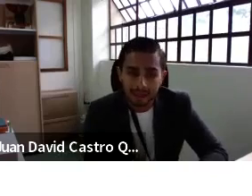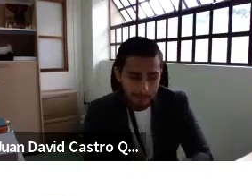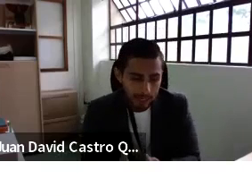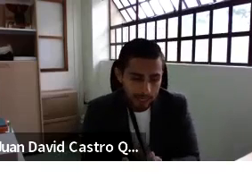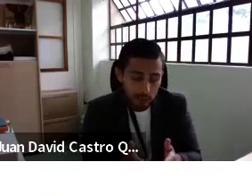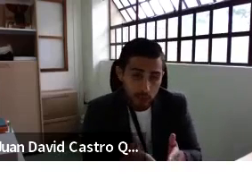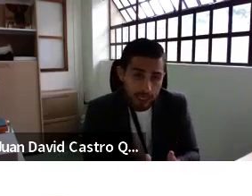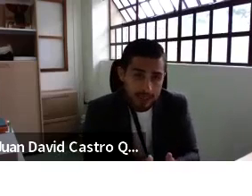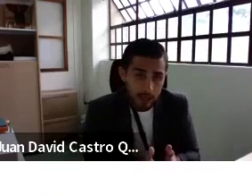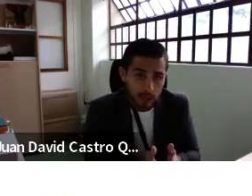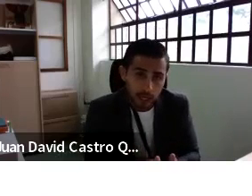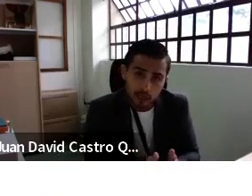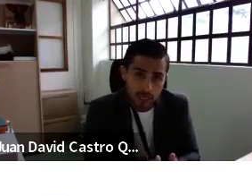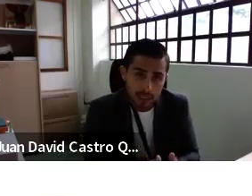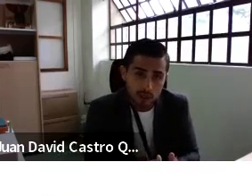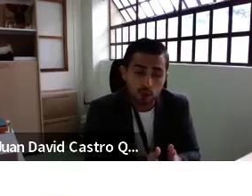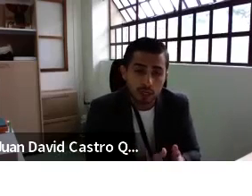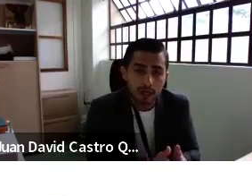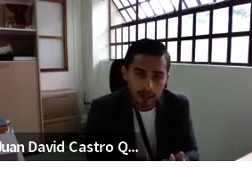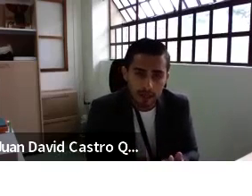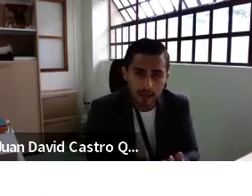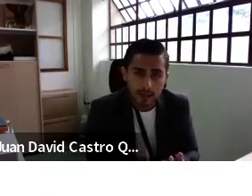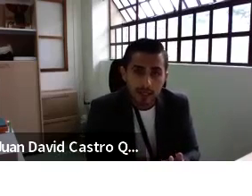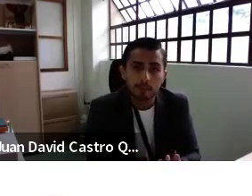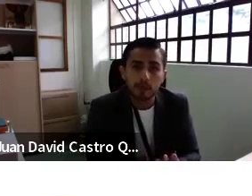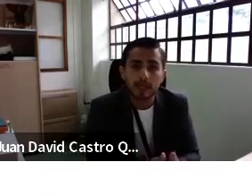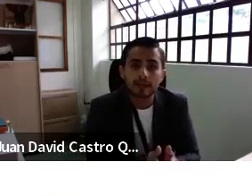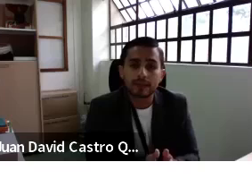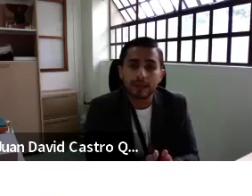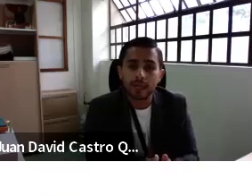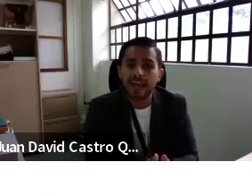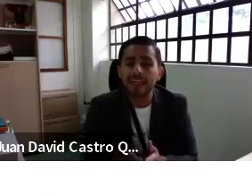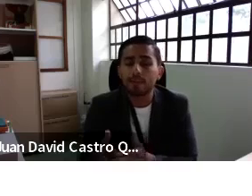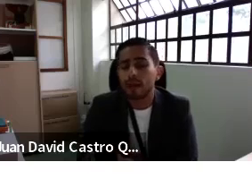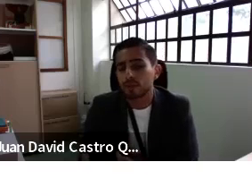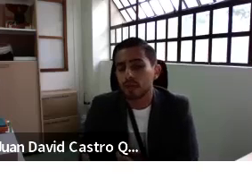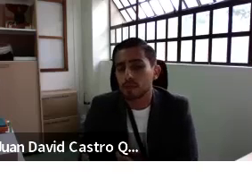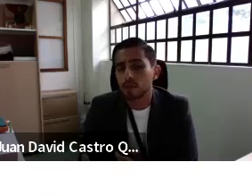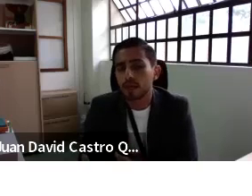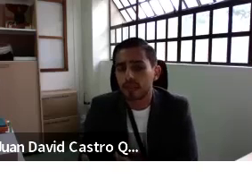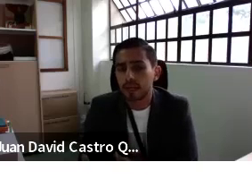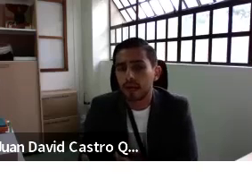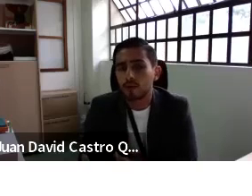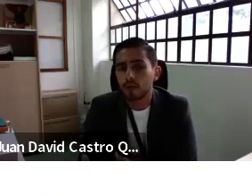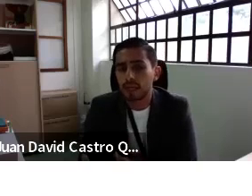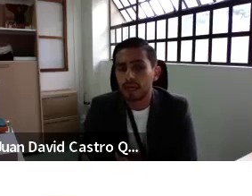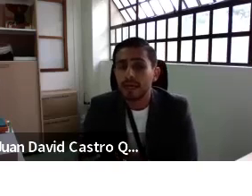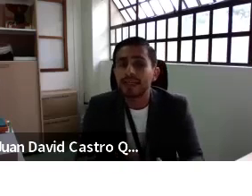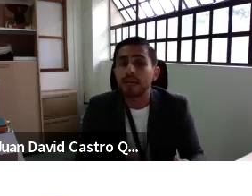la naturaleza de lo que ellos hacen en su día a día y poder entender también el impacto que eso puede tener en la comunidad y